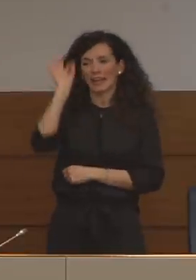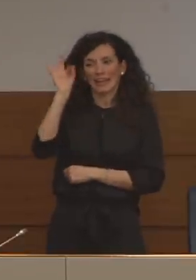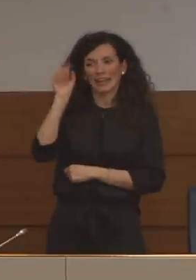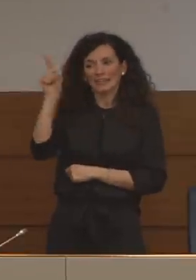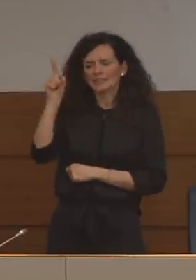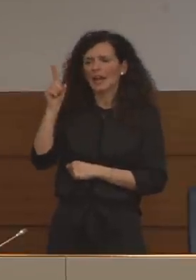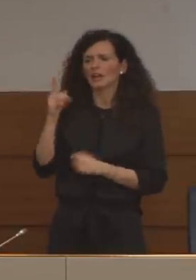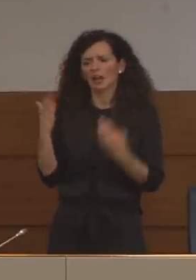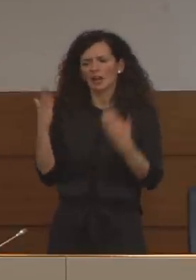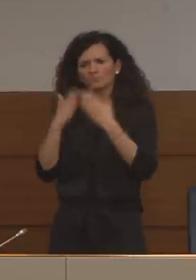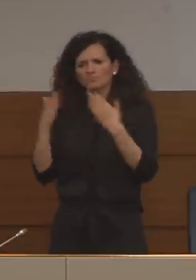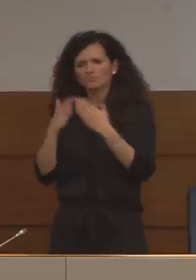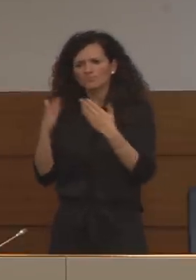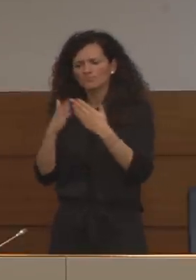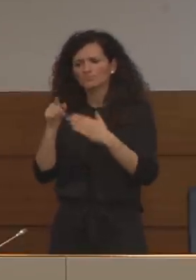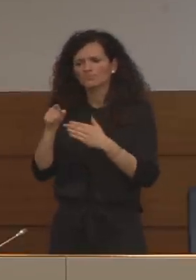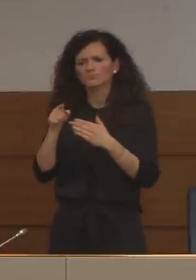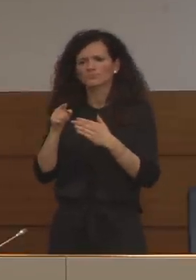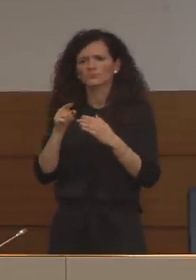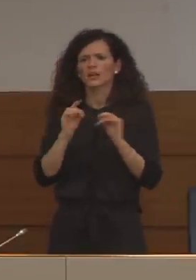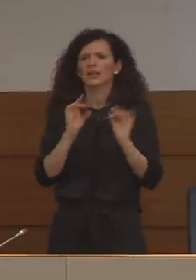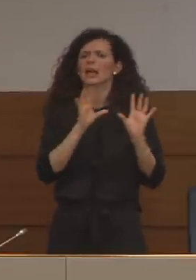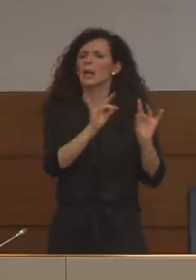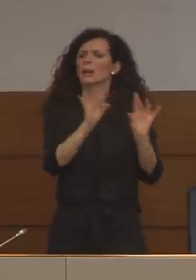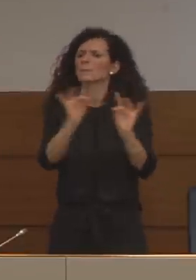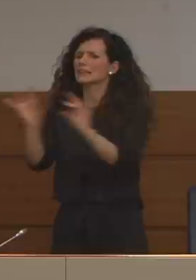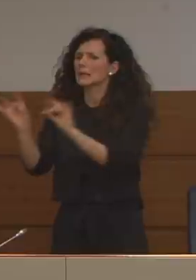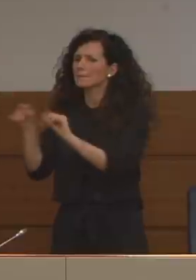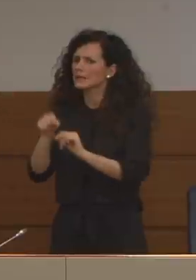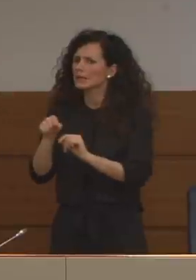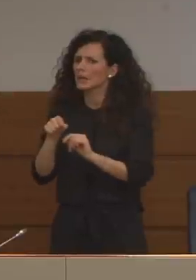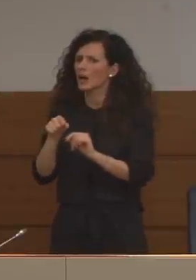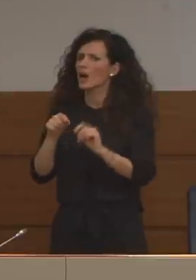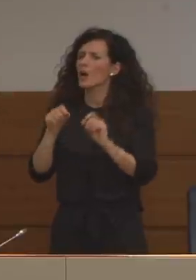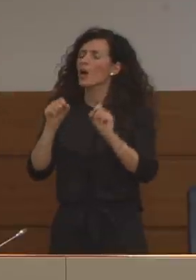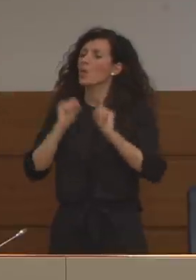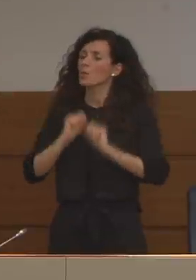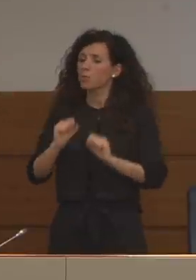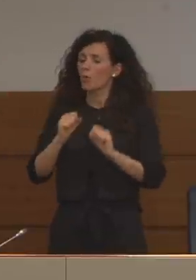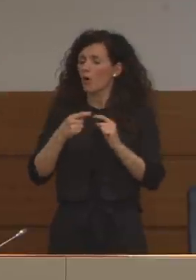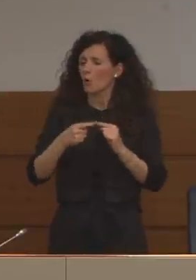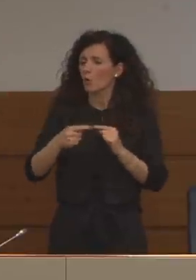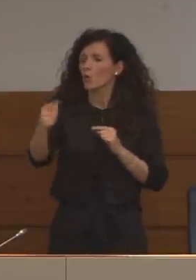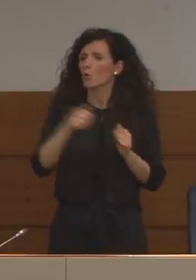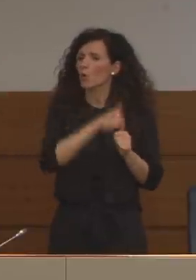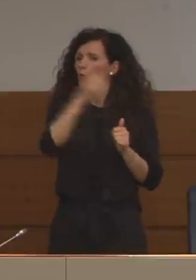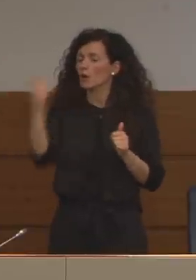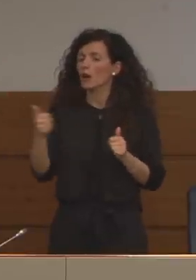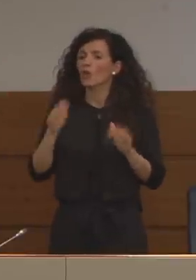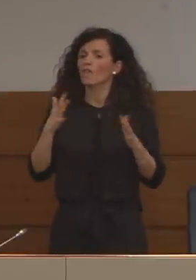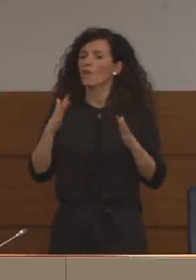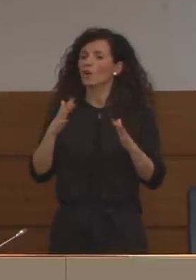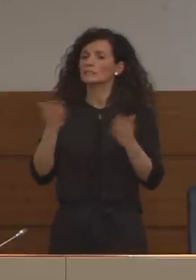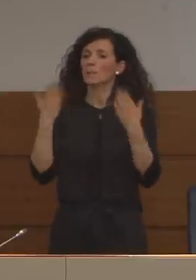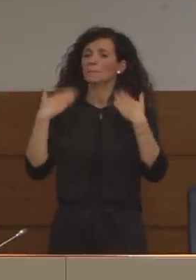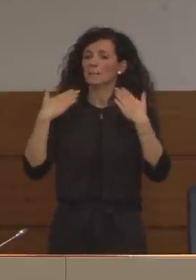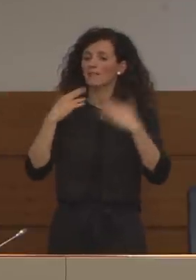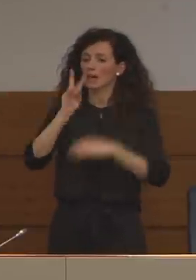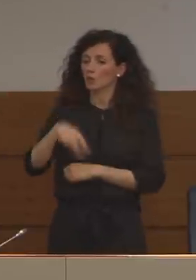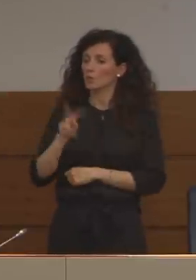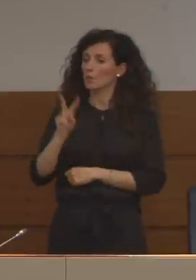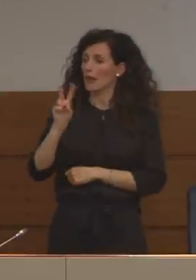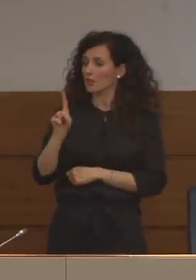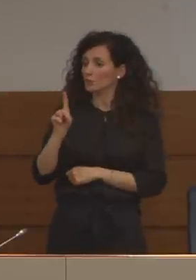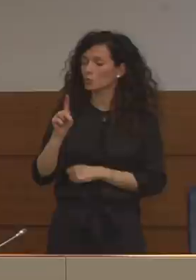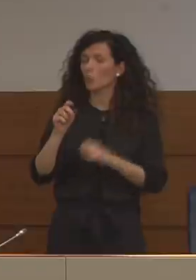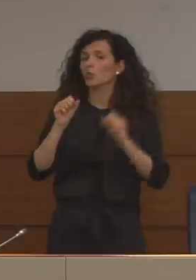dicendo che pur l'epidemia quello che sarà potrebbe avere una durata lunga di un anno prossima primavera 2021 per l'uscita è